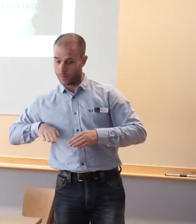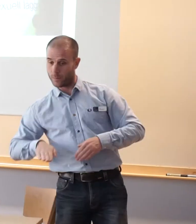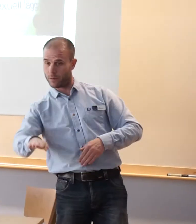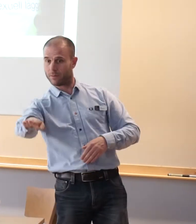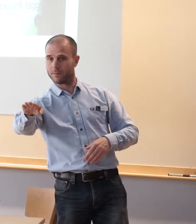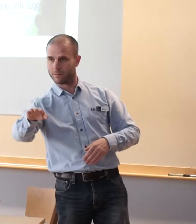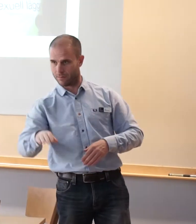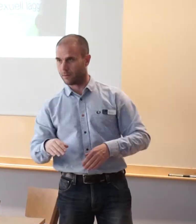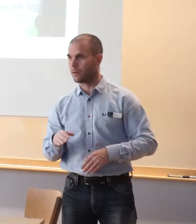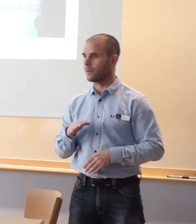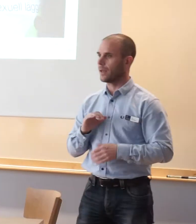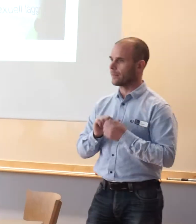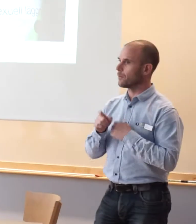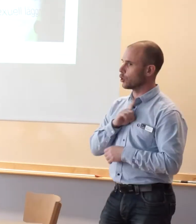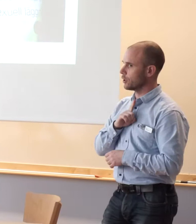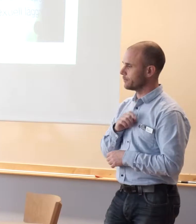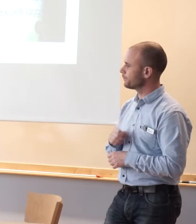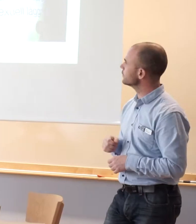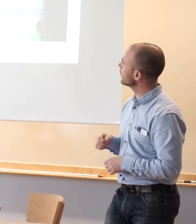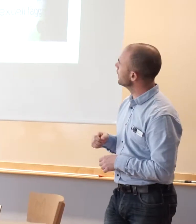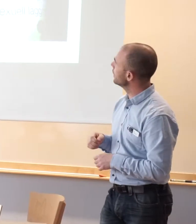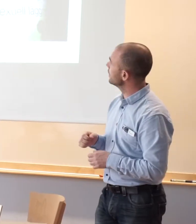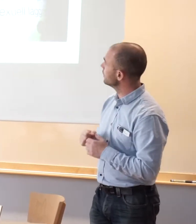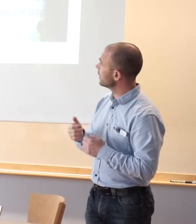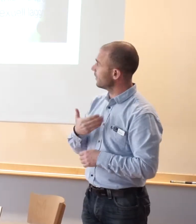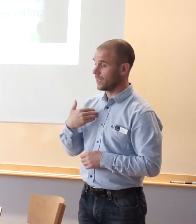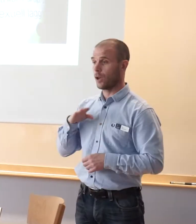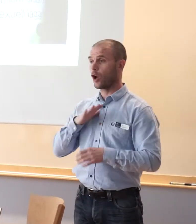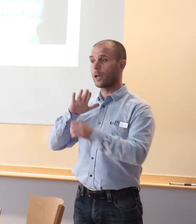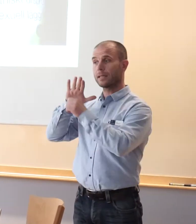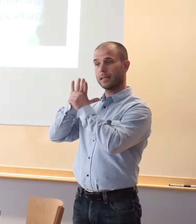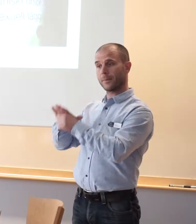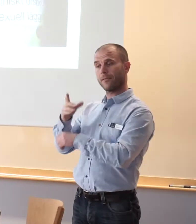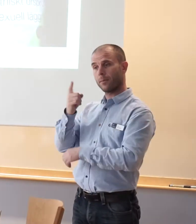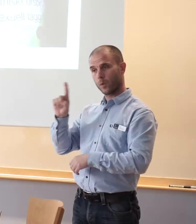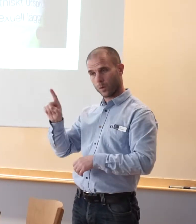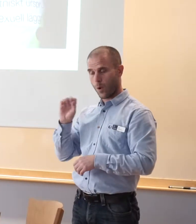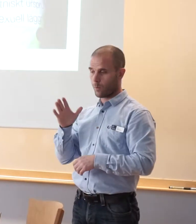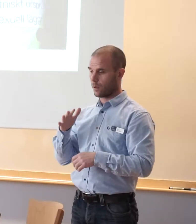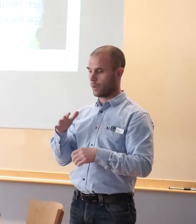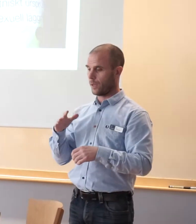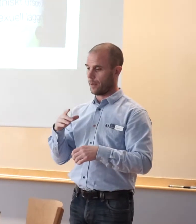Men vi har ju redan diskrimineringsförbud mot